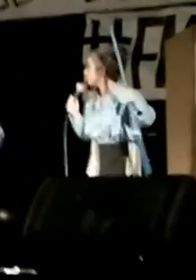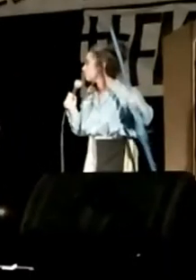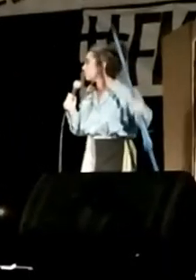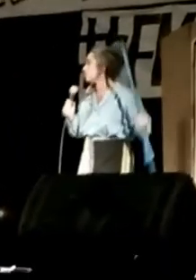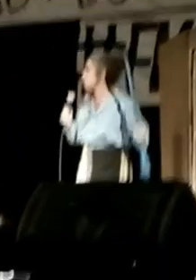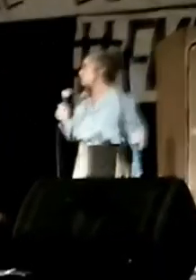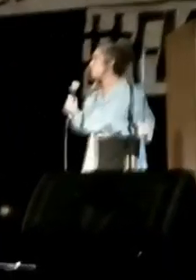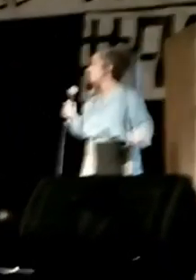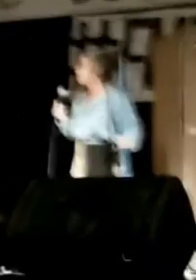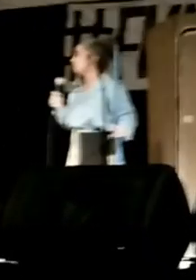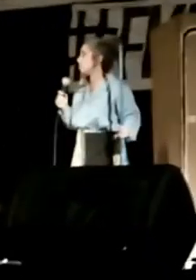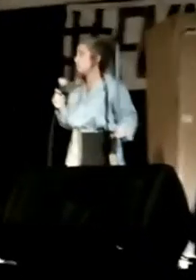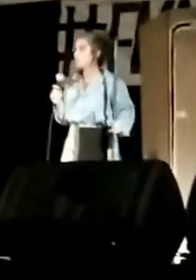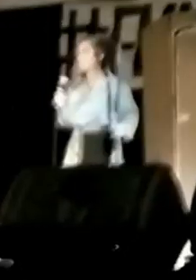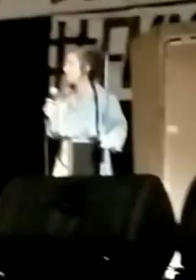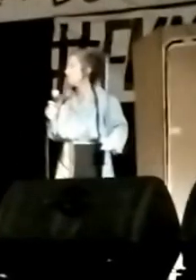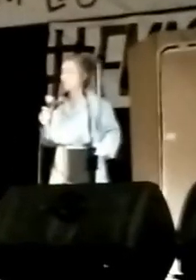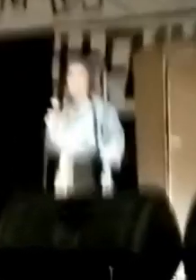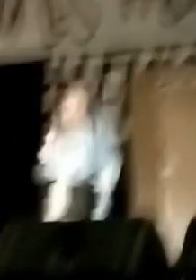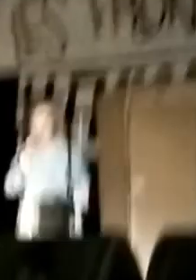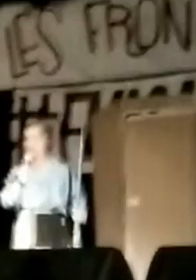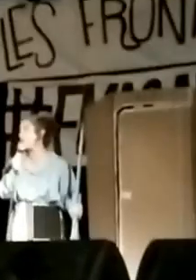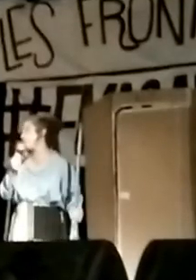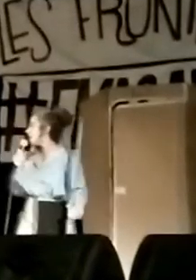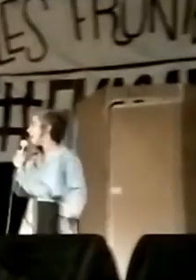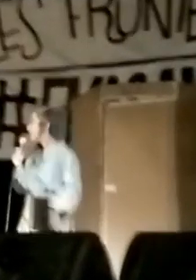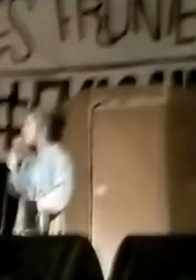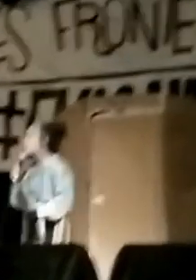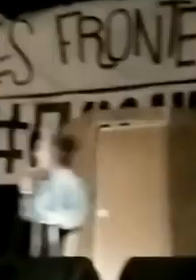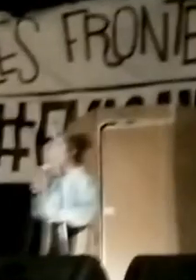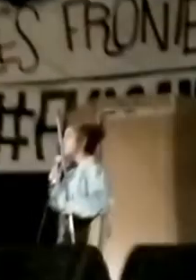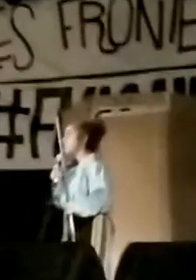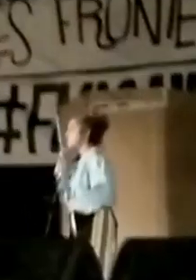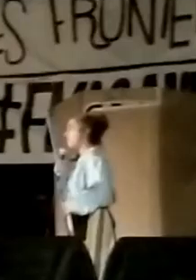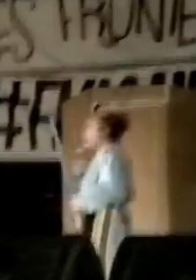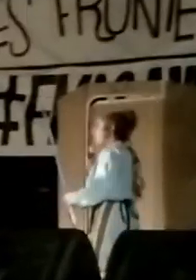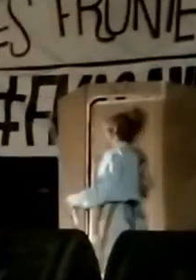I vostè, sisplau, menys xerrar i vinga, vagi a netejar.